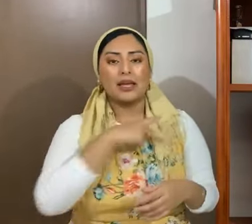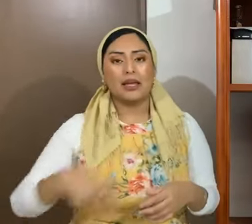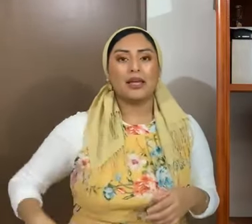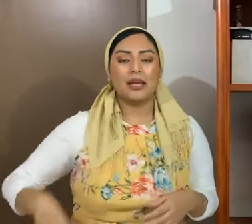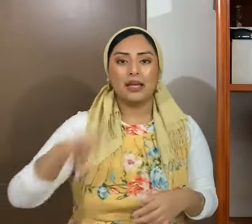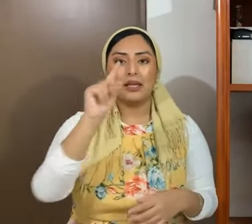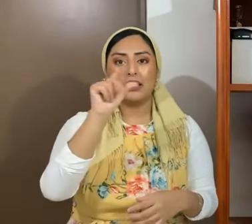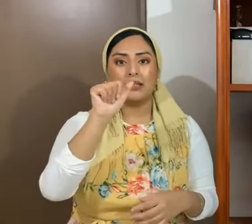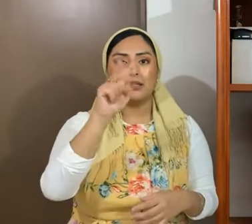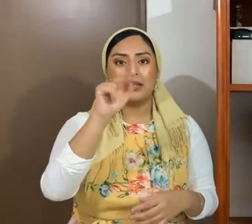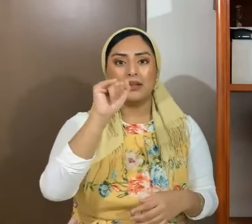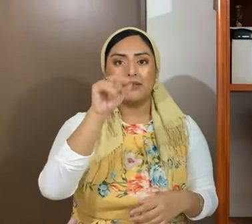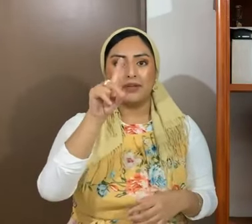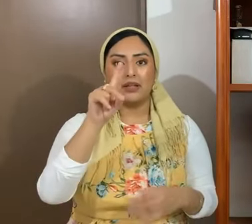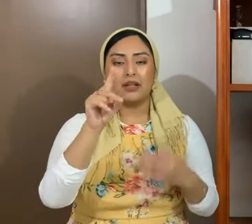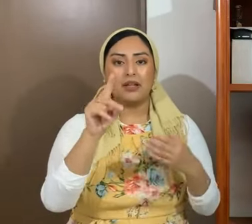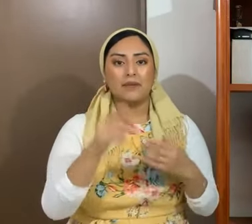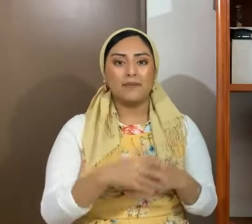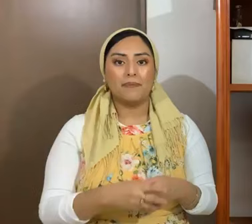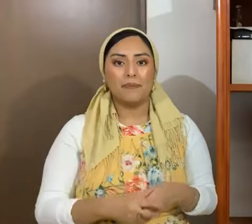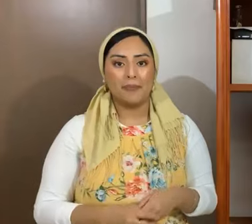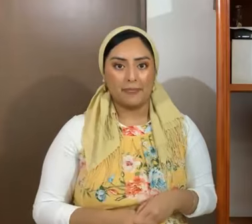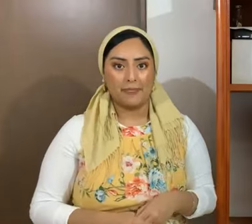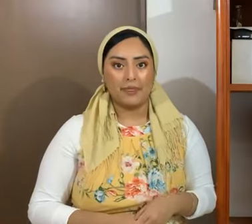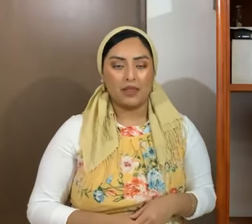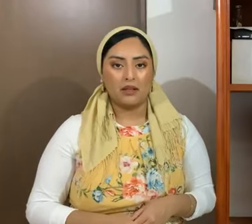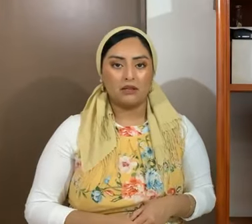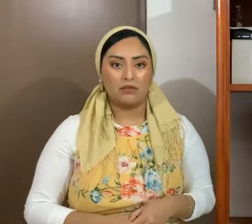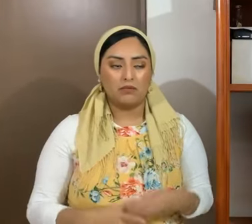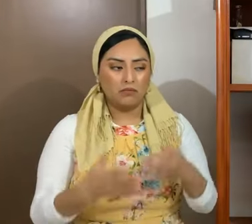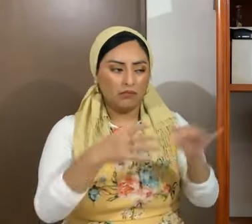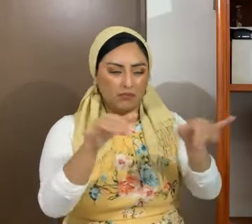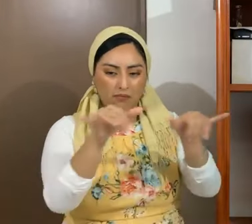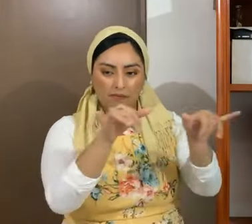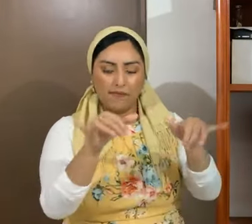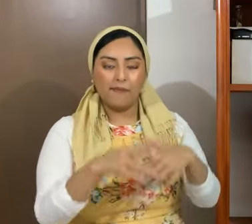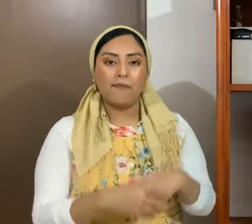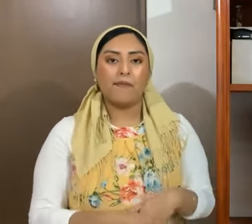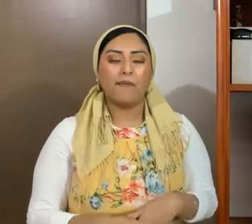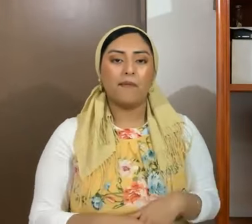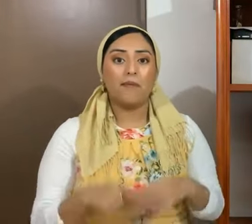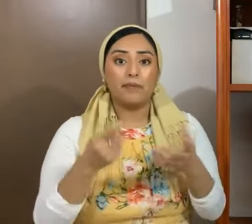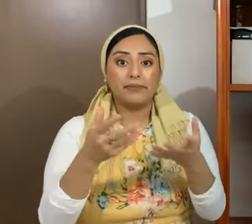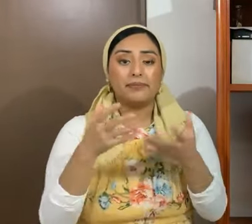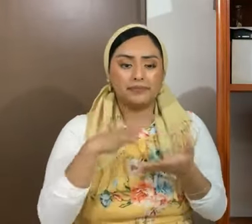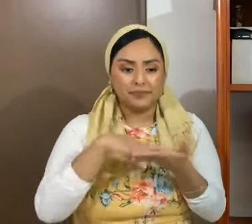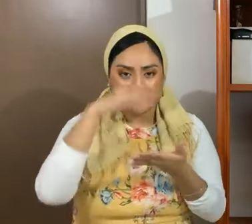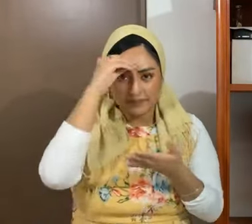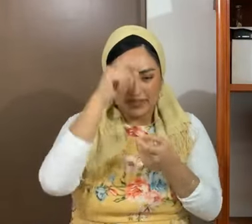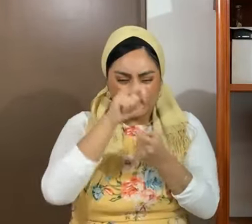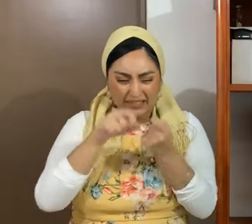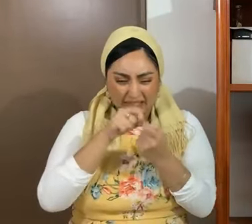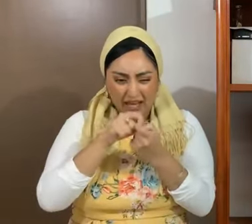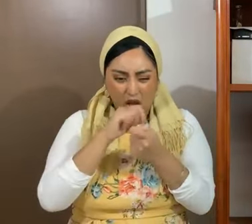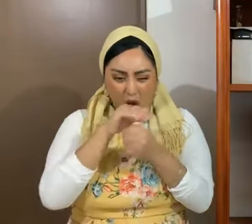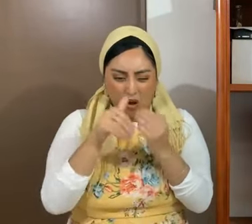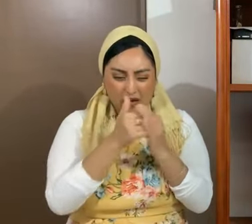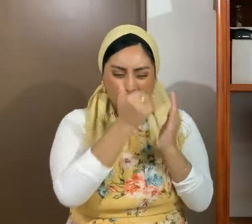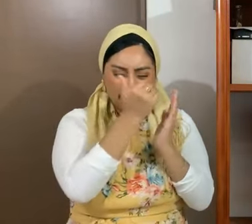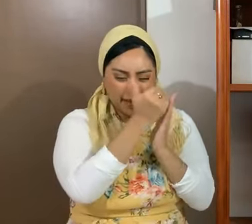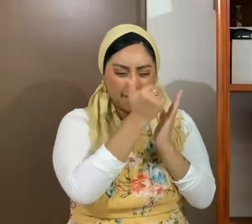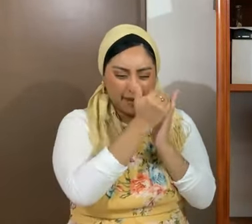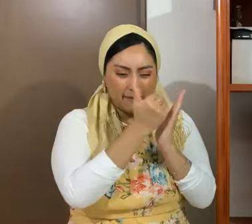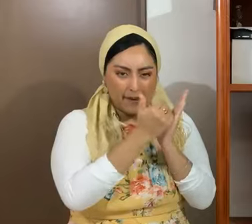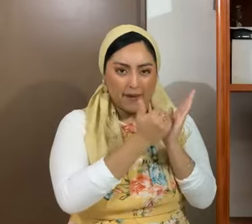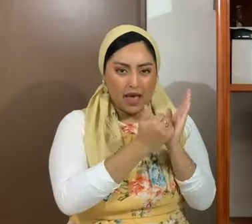David como una analogía, como una similitud. Si ustedes quieren ver exactamente todos los puntos en los